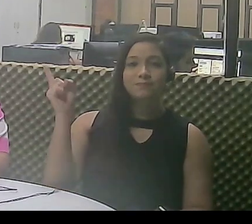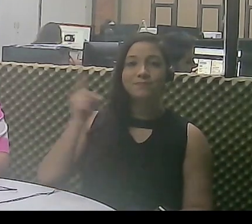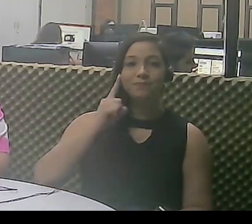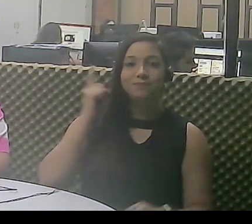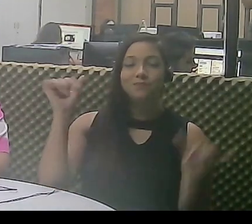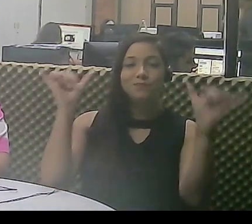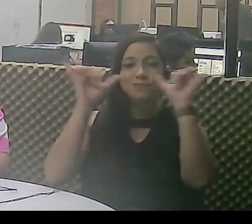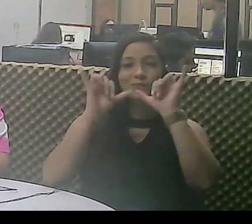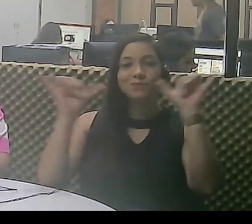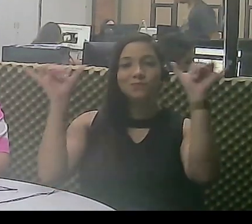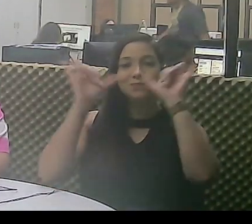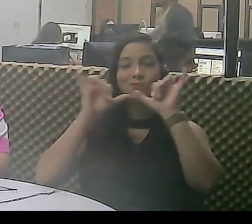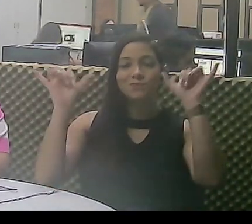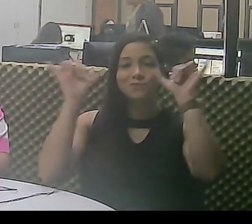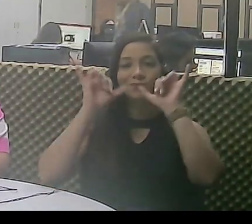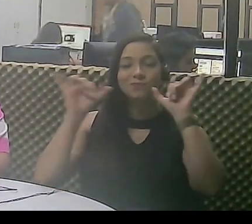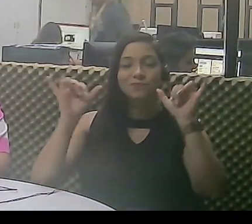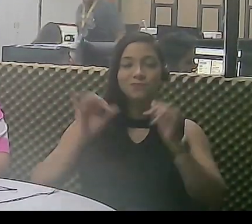Giro de